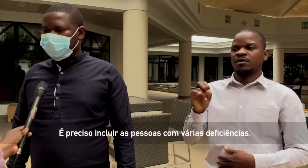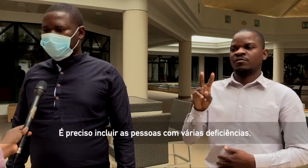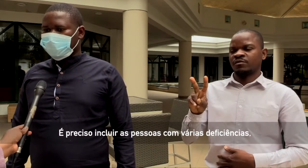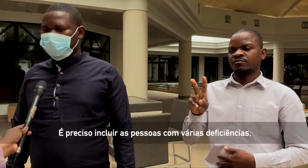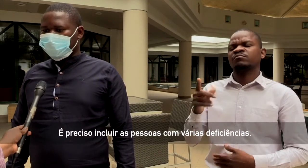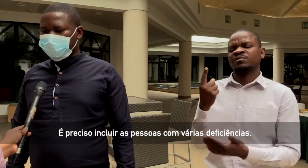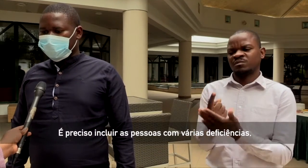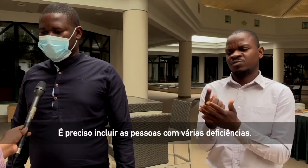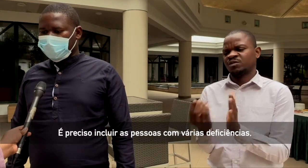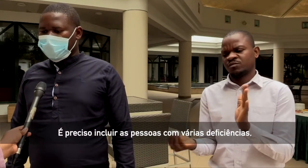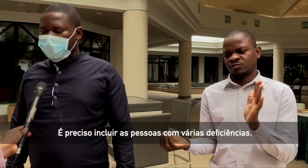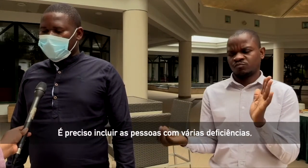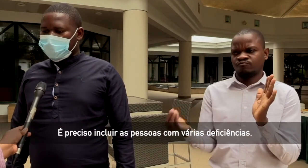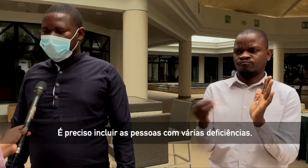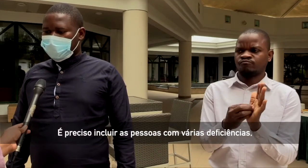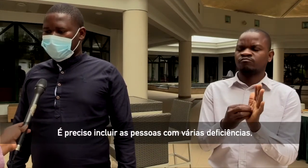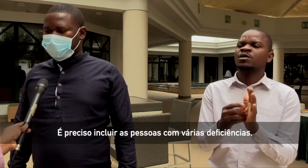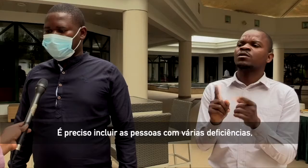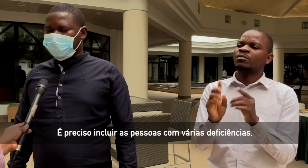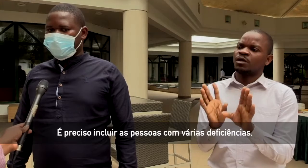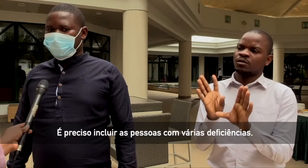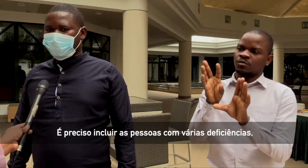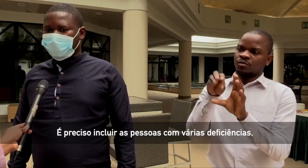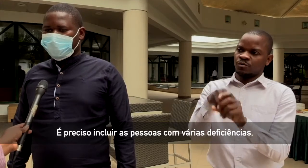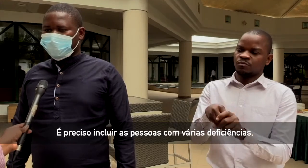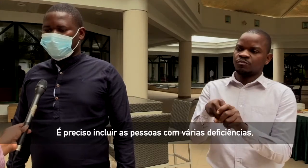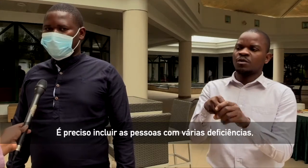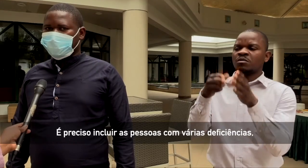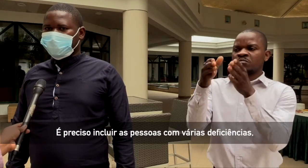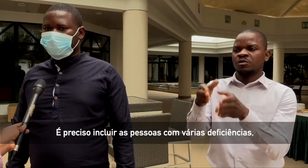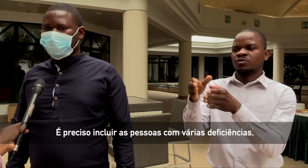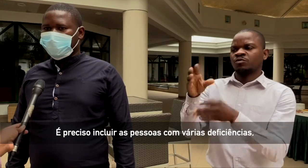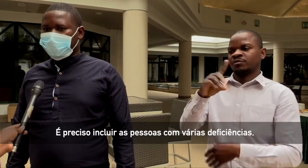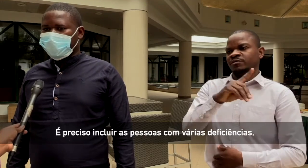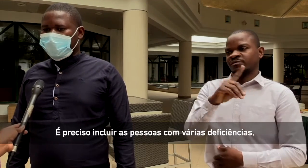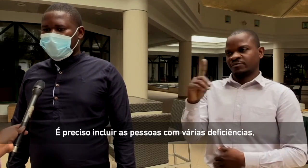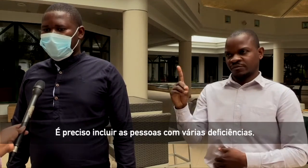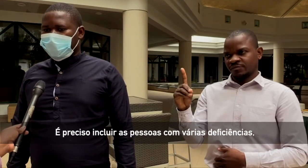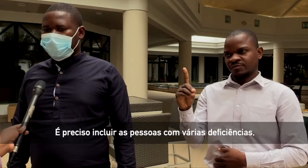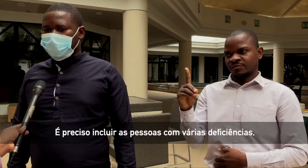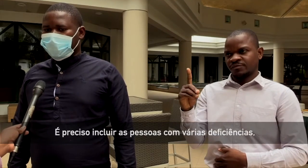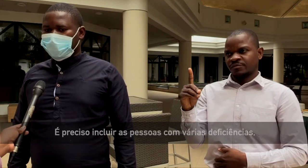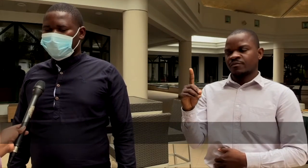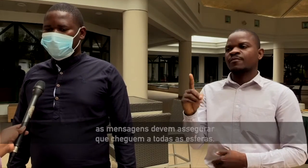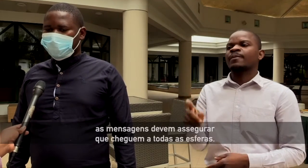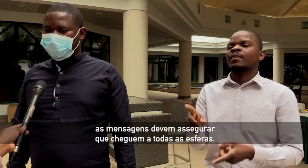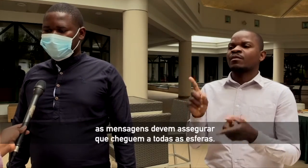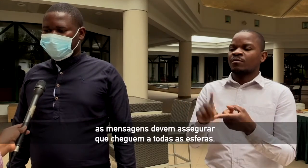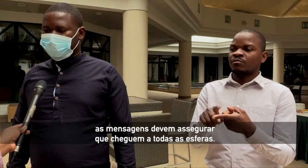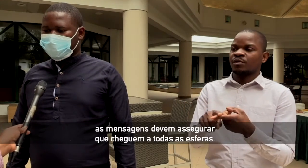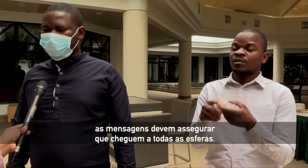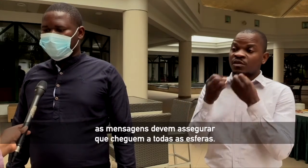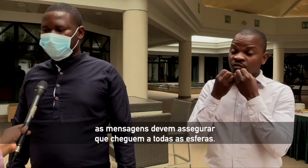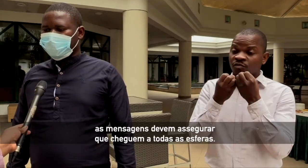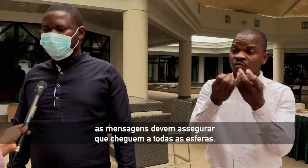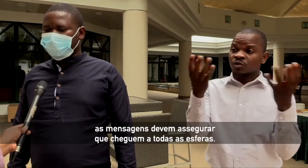as pessoas de várias deficiências em particular. As mensagens